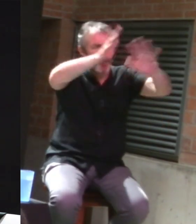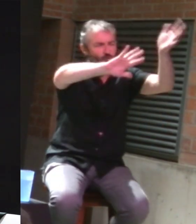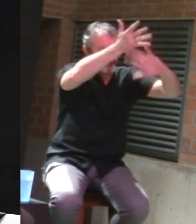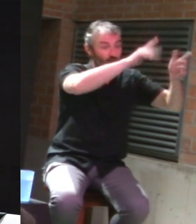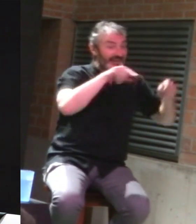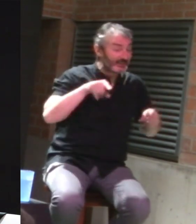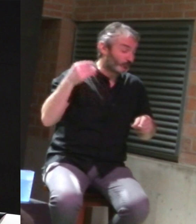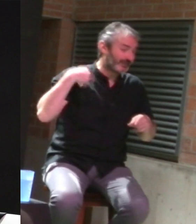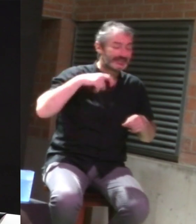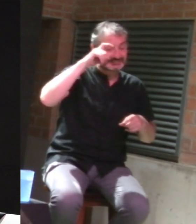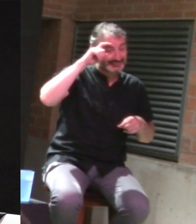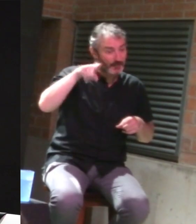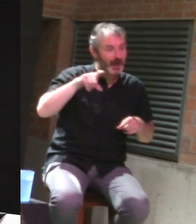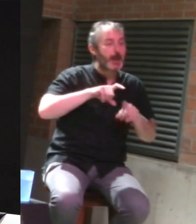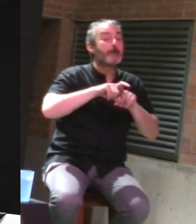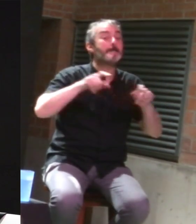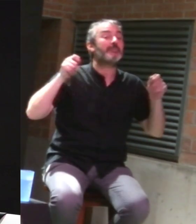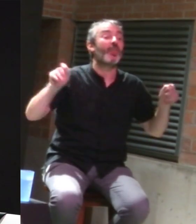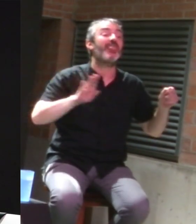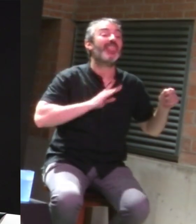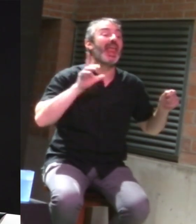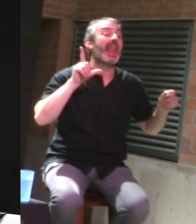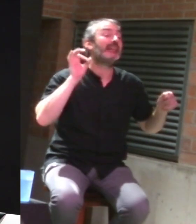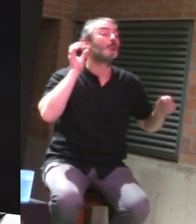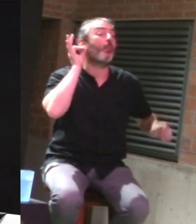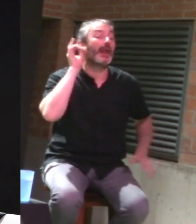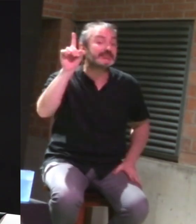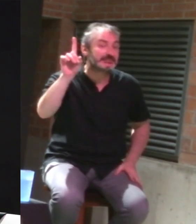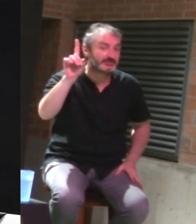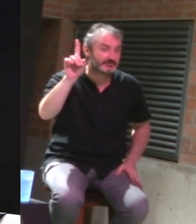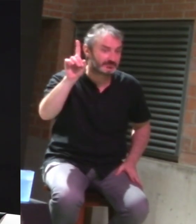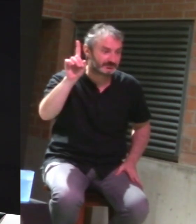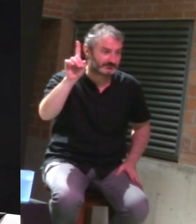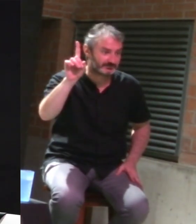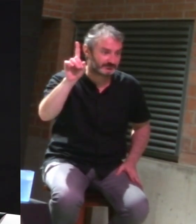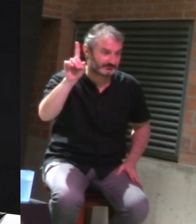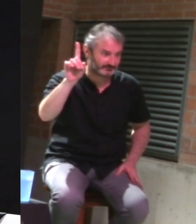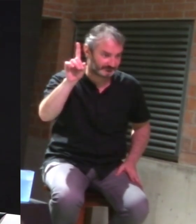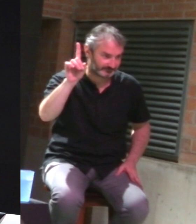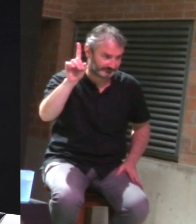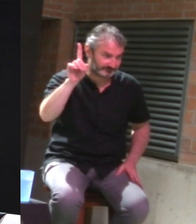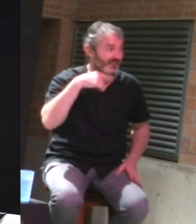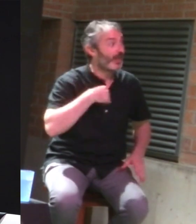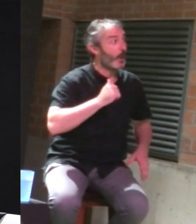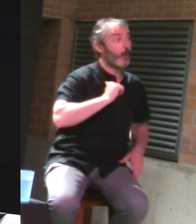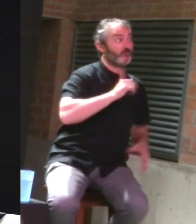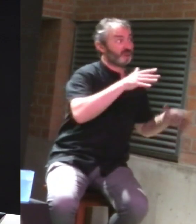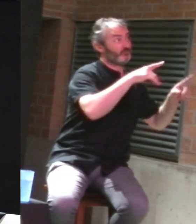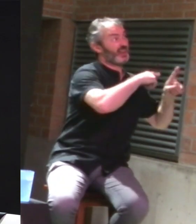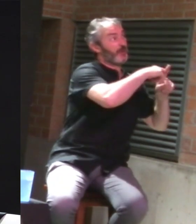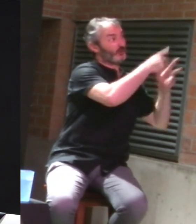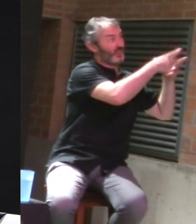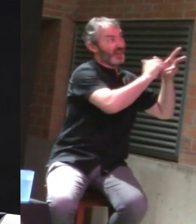la manifestació de les dones, la revolta de les dones. És la burgesia que li diu Setmana Tràgica. La